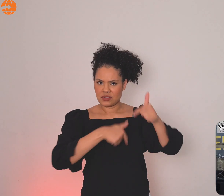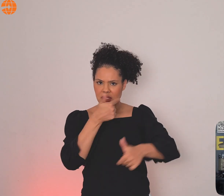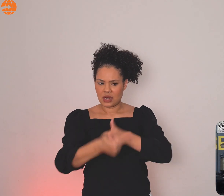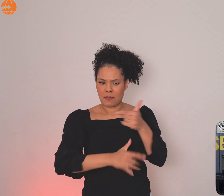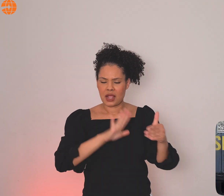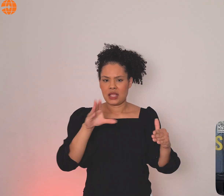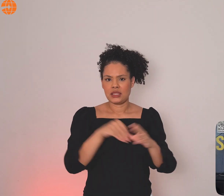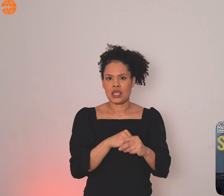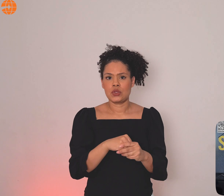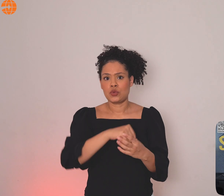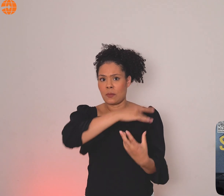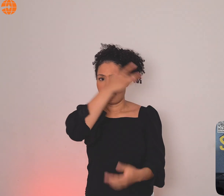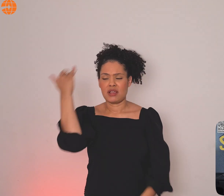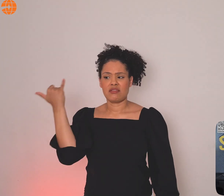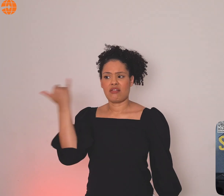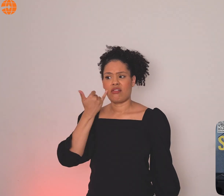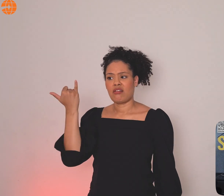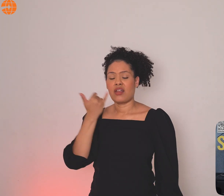faz o quê?